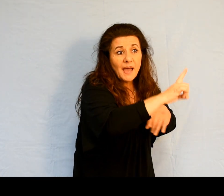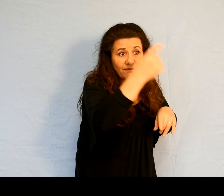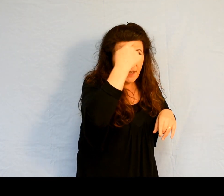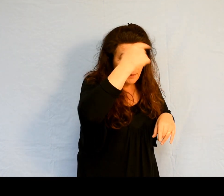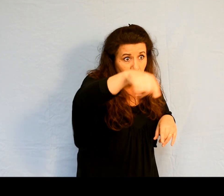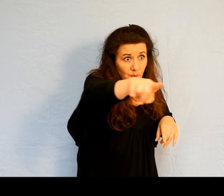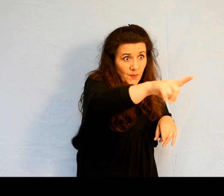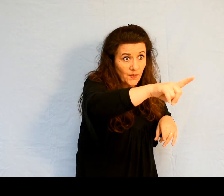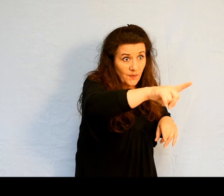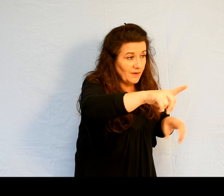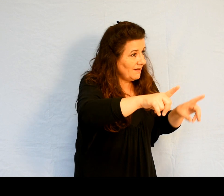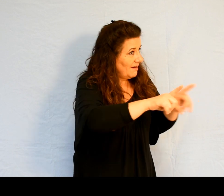que vous ne l'avez pas fait. »